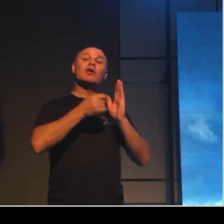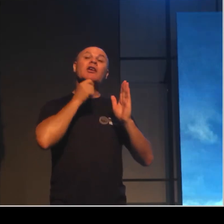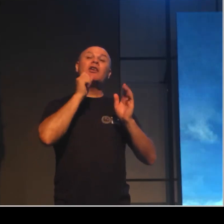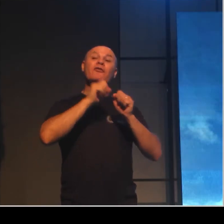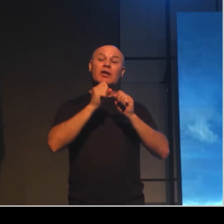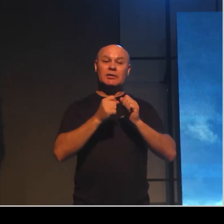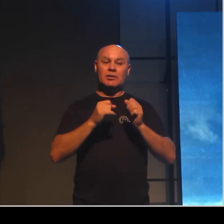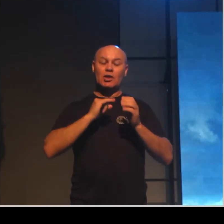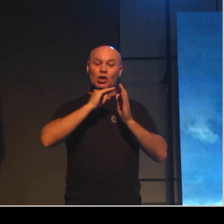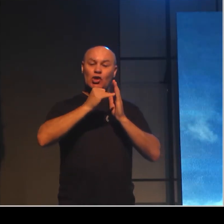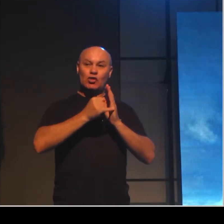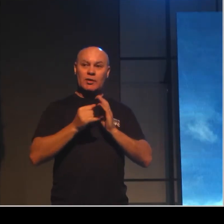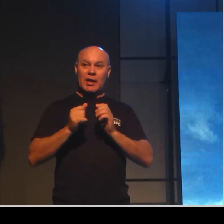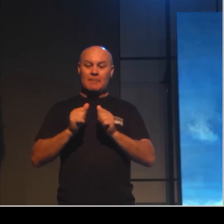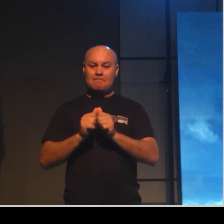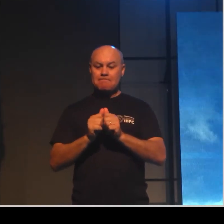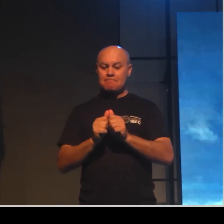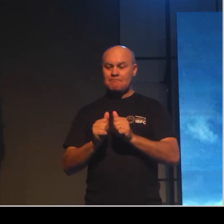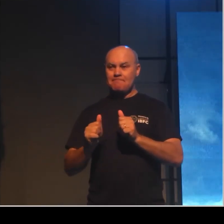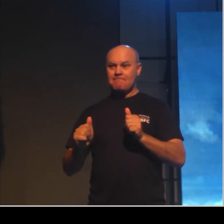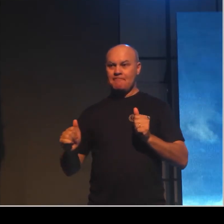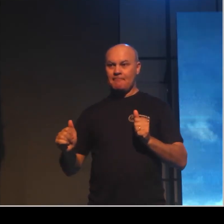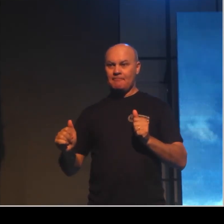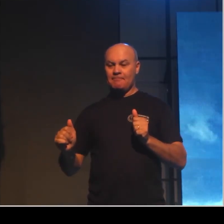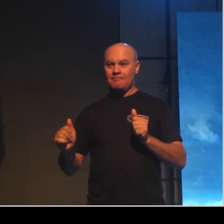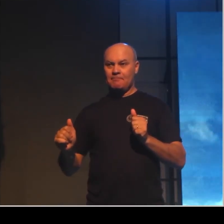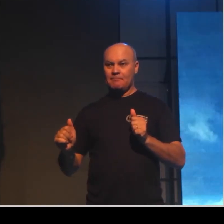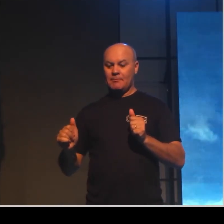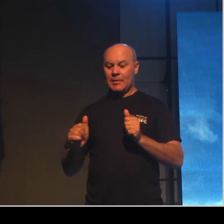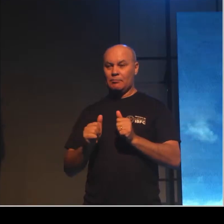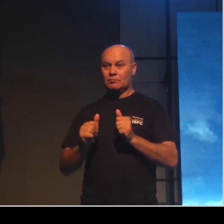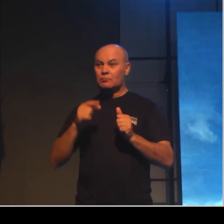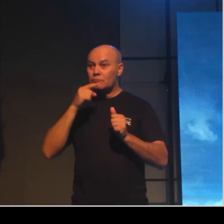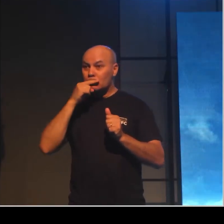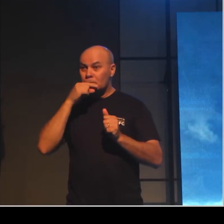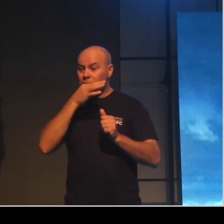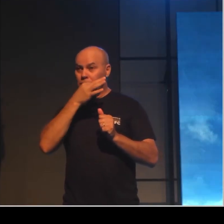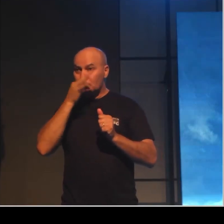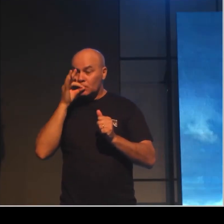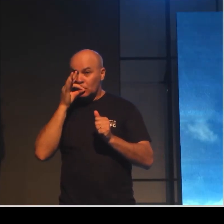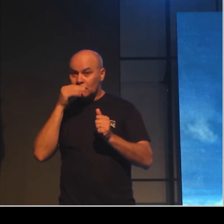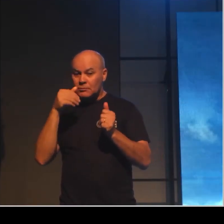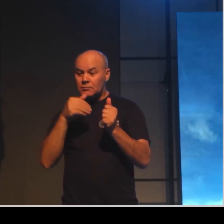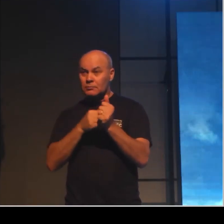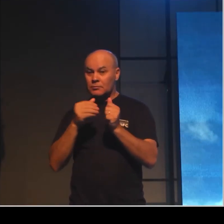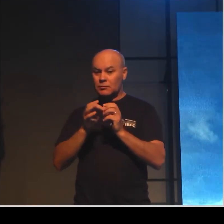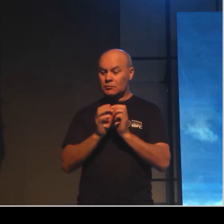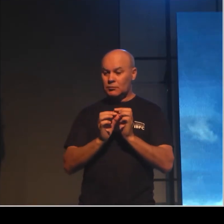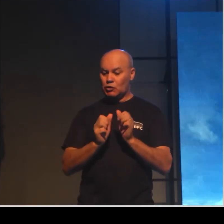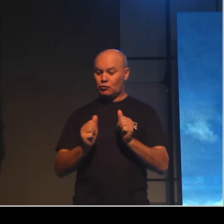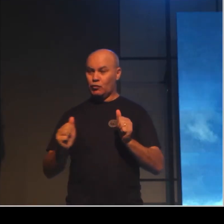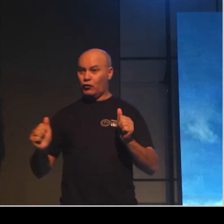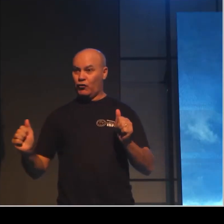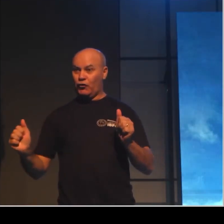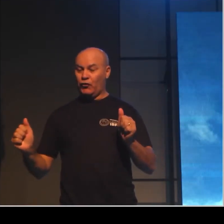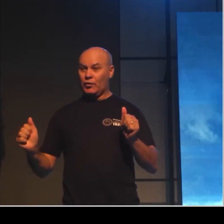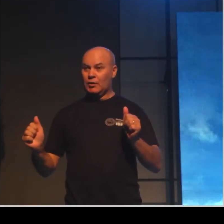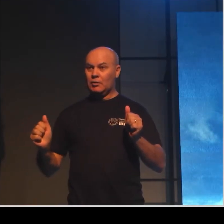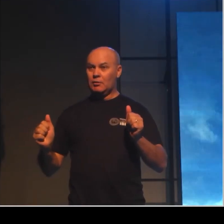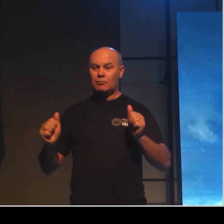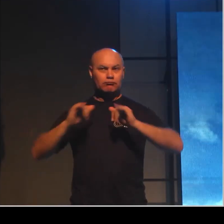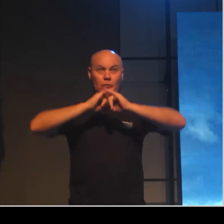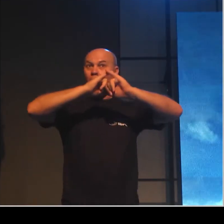Maria, pois não queria envergonhá-la com uma separação pública. E enquanto ele pensava